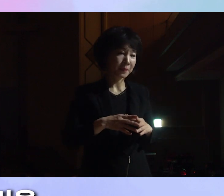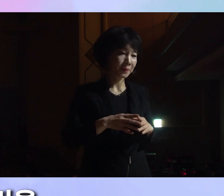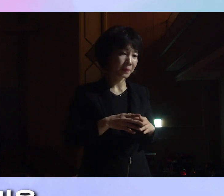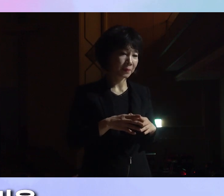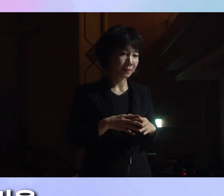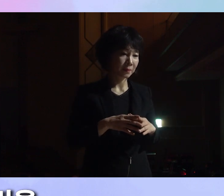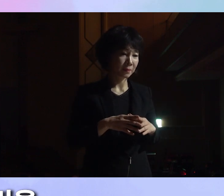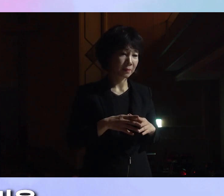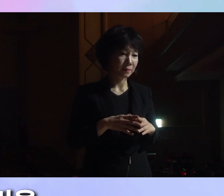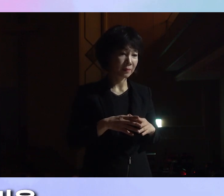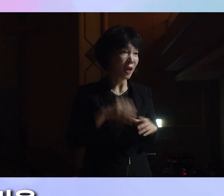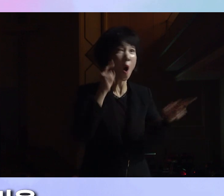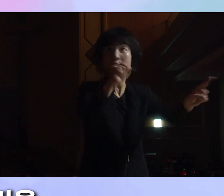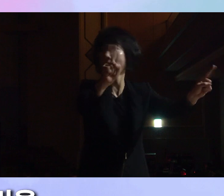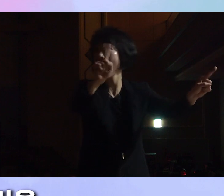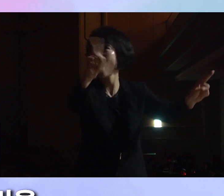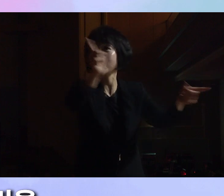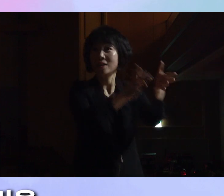거기냐?